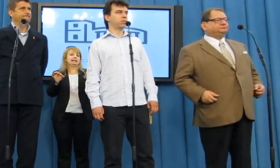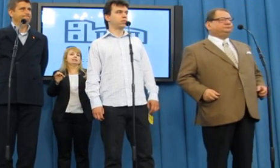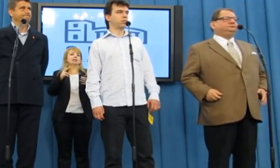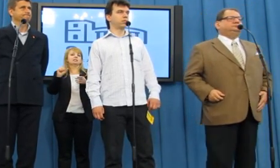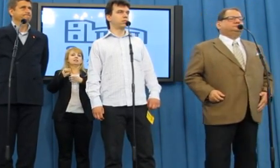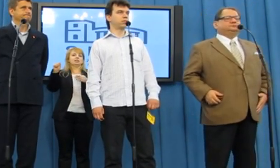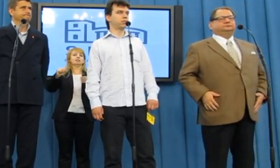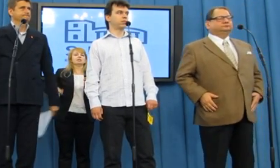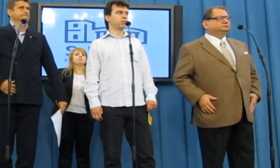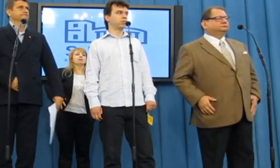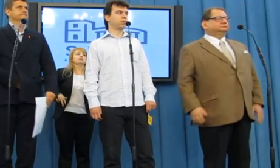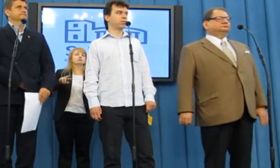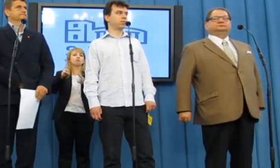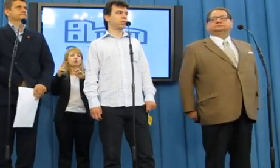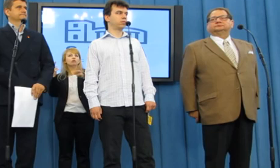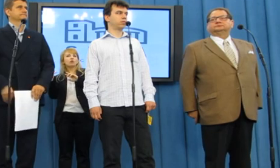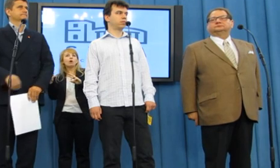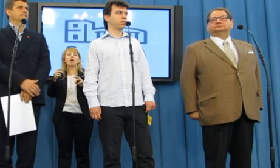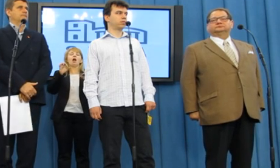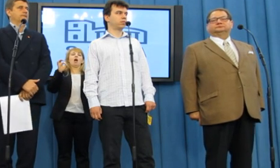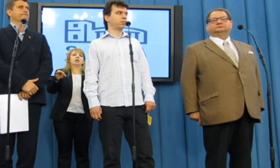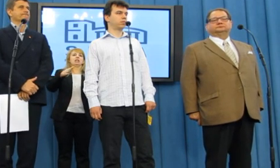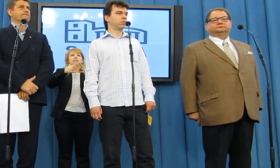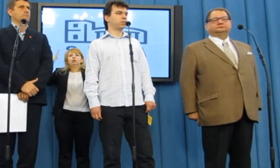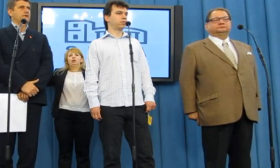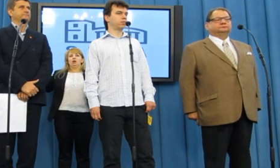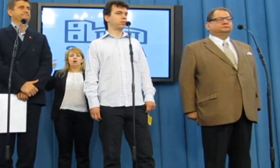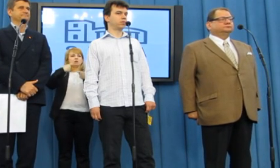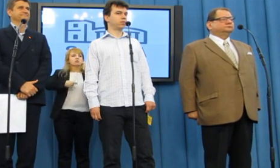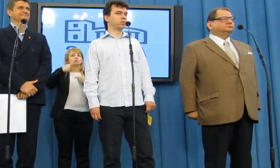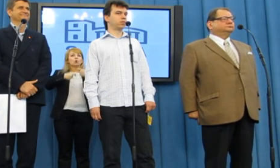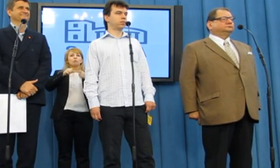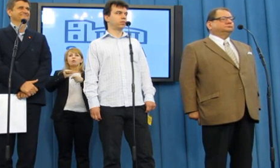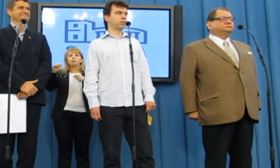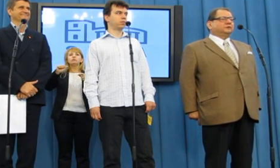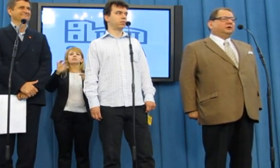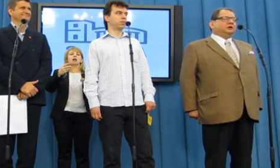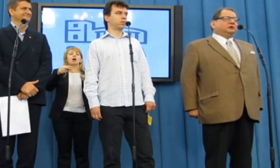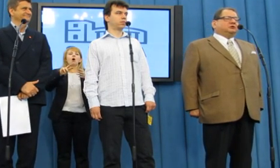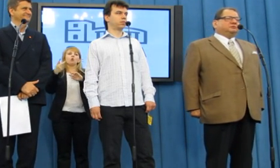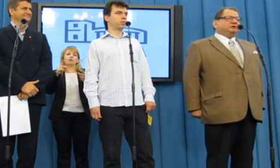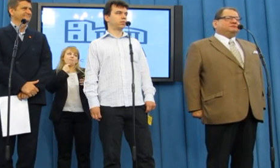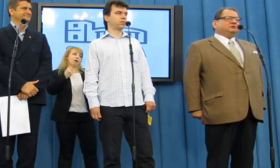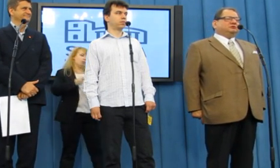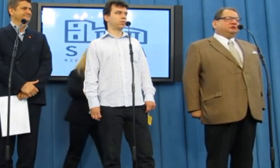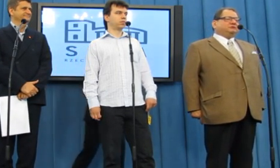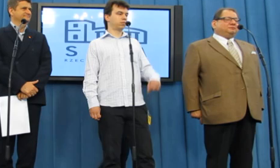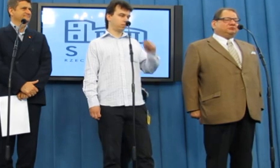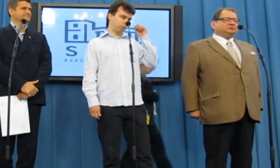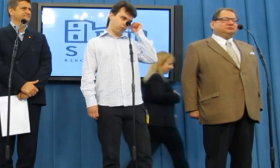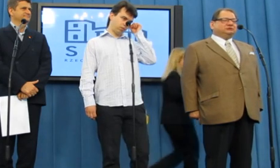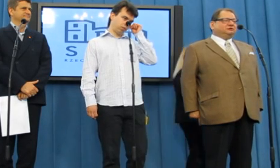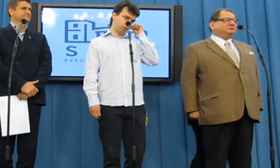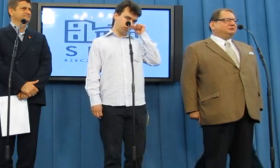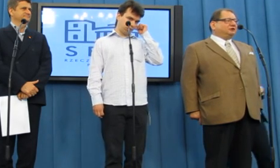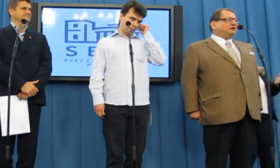zdymisjonowanych po aferze hazardowej. No teraz wiele problemów ma rząd, a dymisji jak na lekarstwo. Drodzy państwo, no to jest po